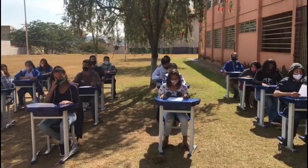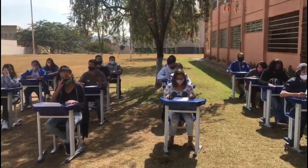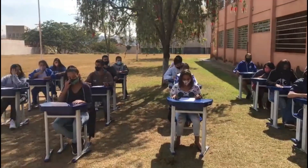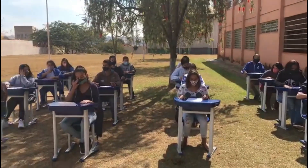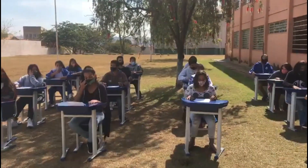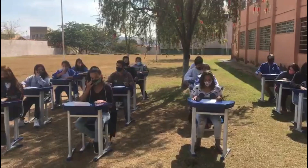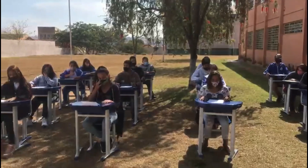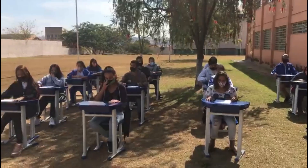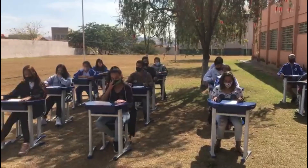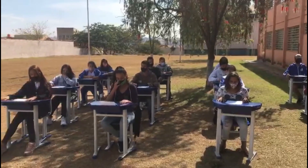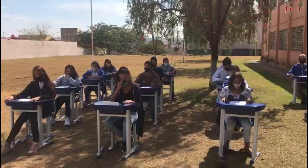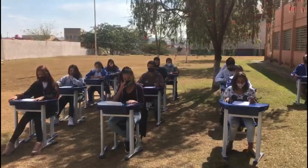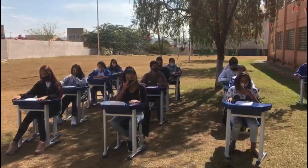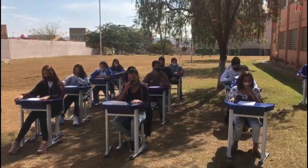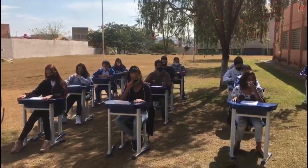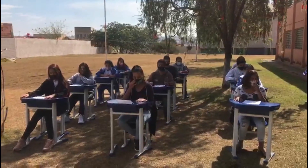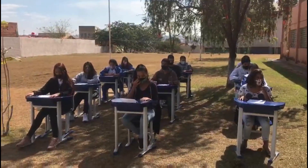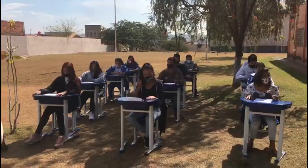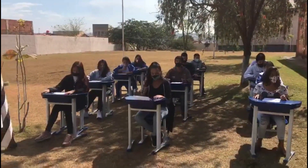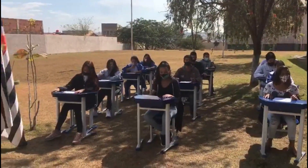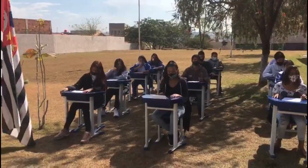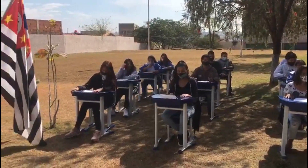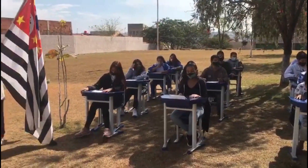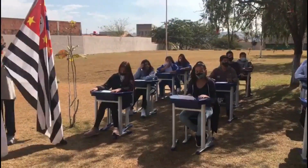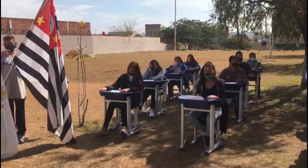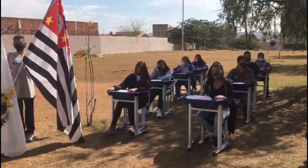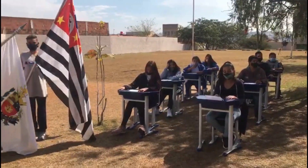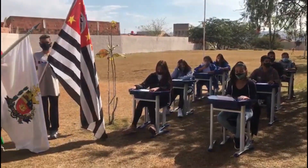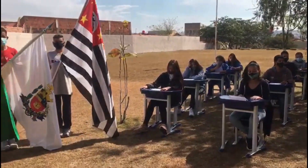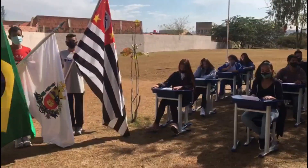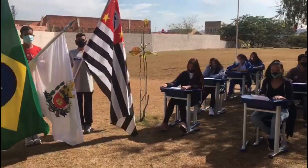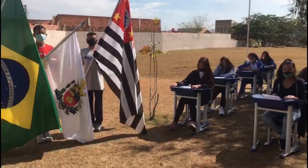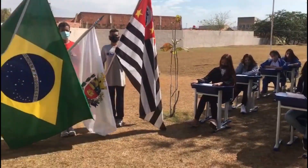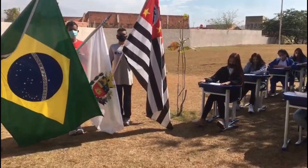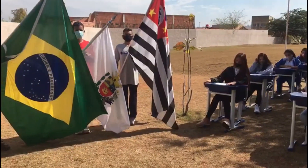We'll be right